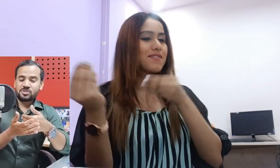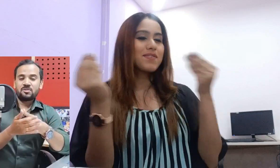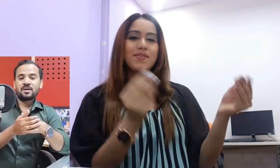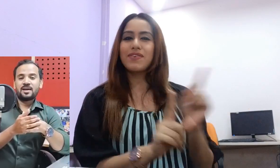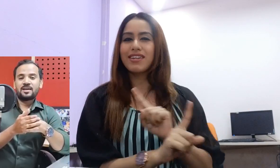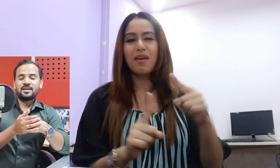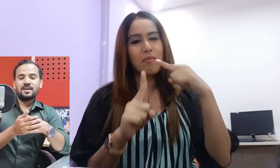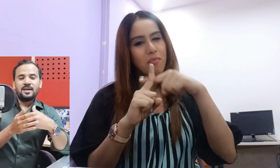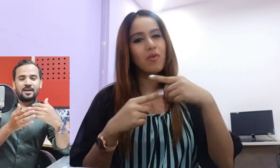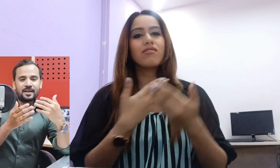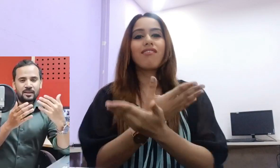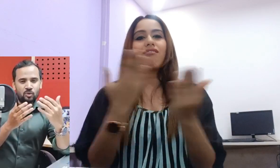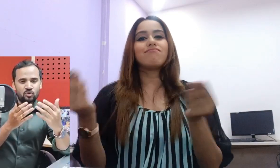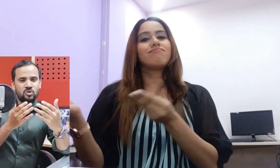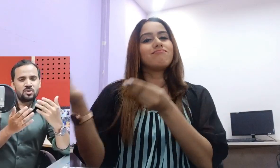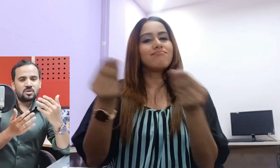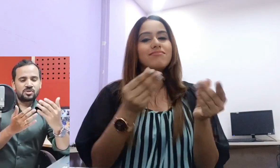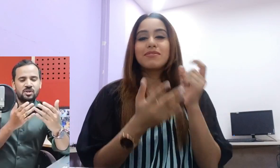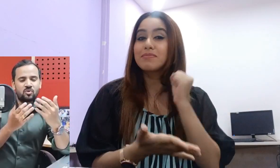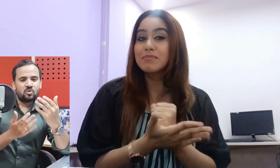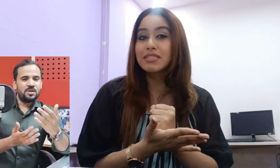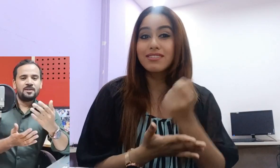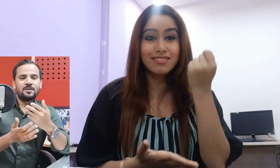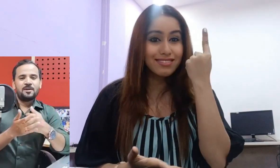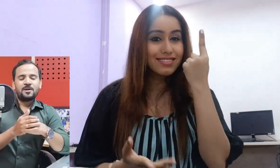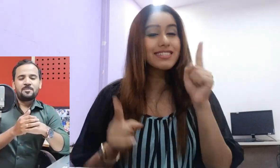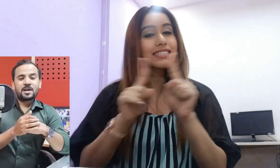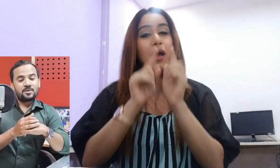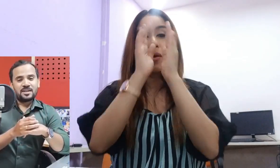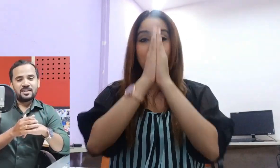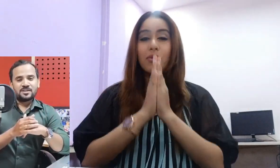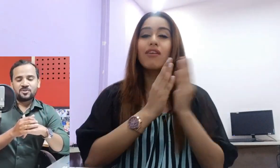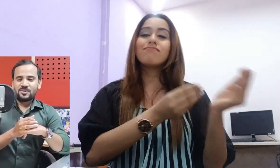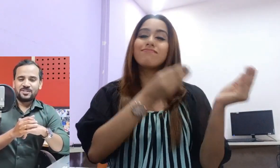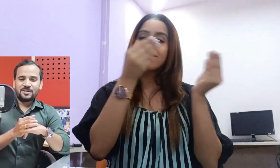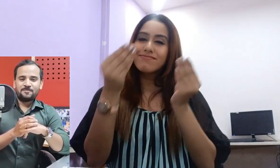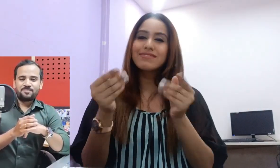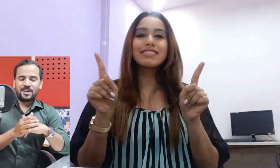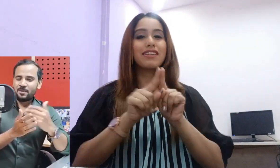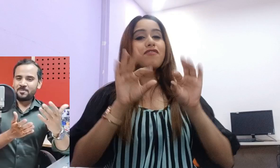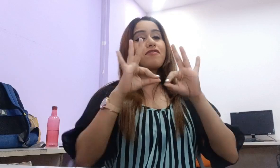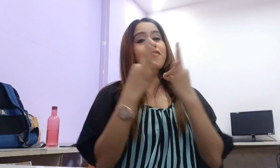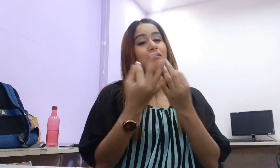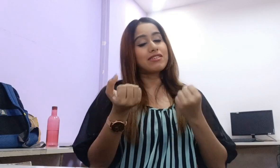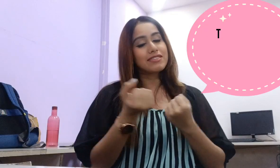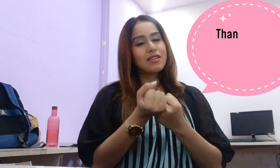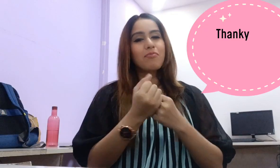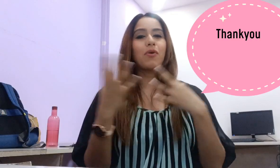रखिए, अपनी खुशियों का ख्याल रखिए, लेकिन दूसरों की खुशियों को भी प्रायोरिटी देना शुरू कीजिए।